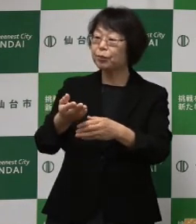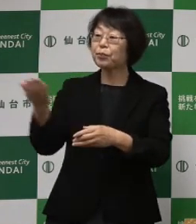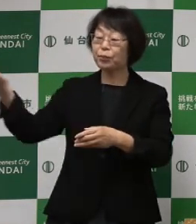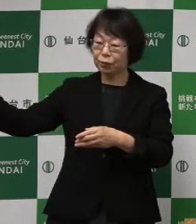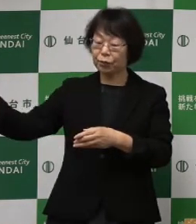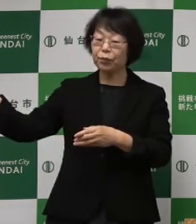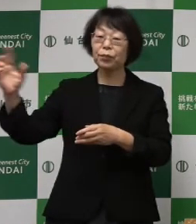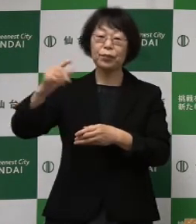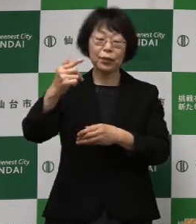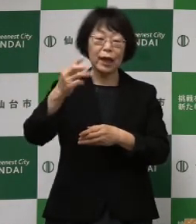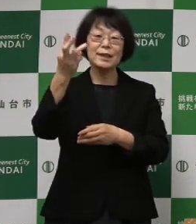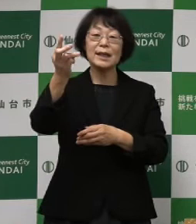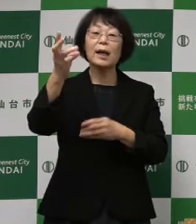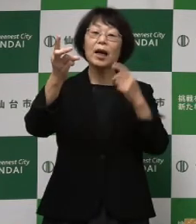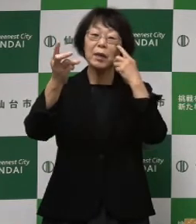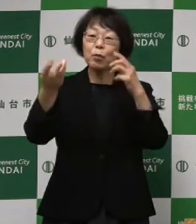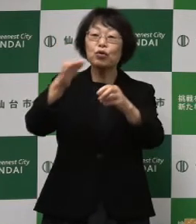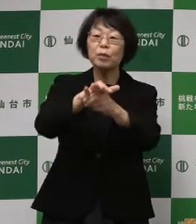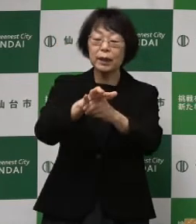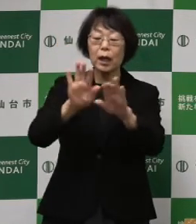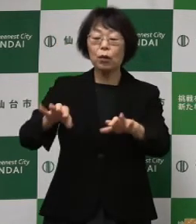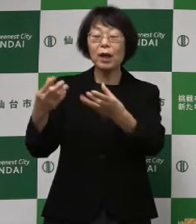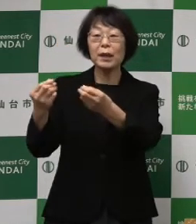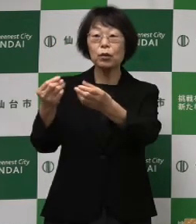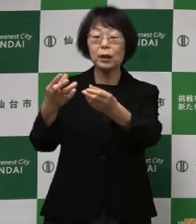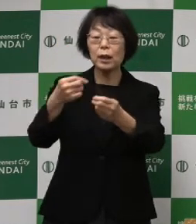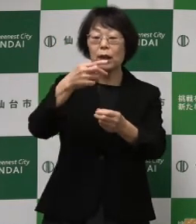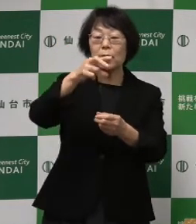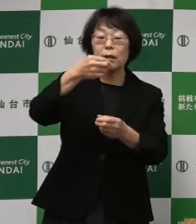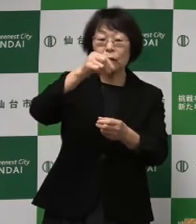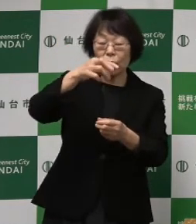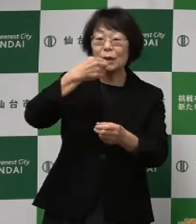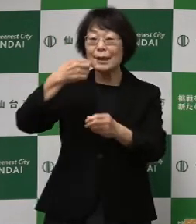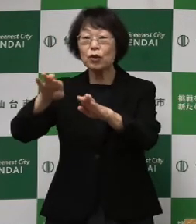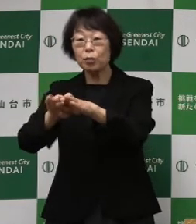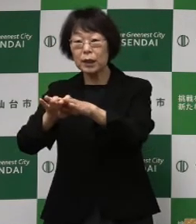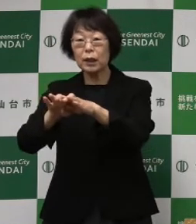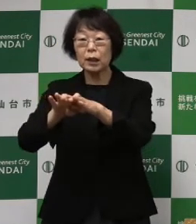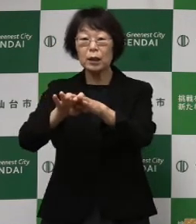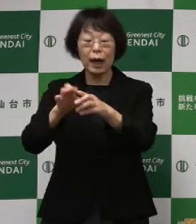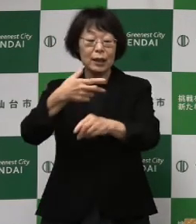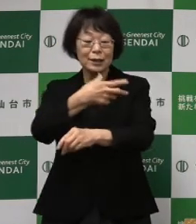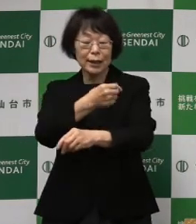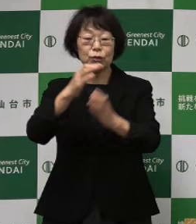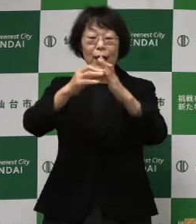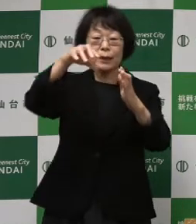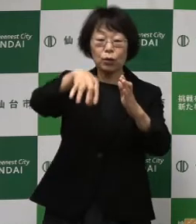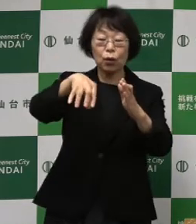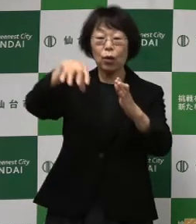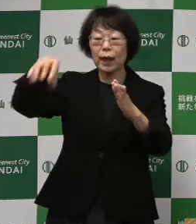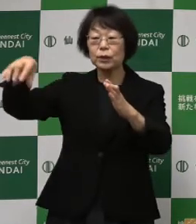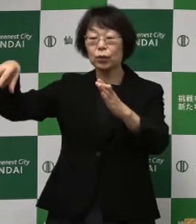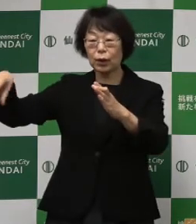3回目も含めてこれまで通り土日は、まあ、そこを接種会場として使っていくのか